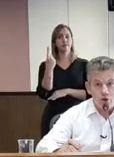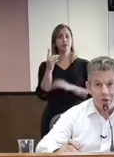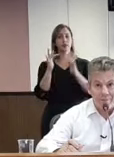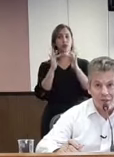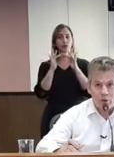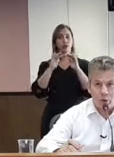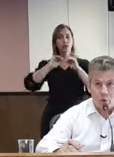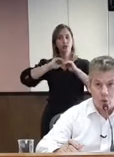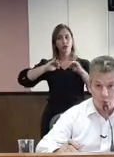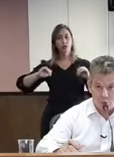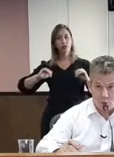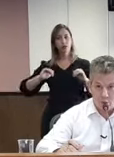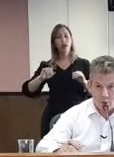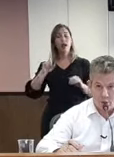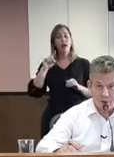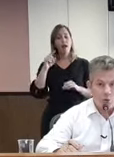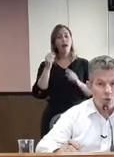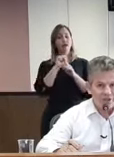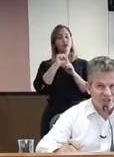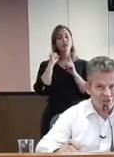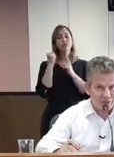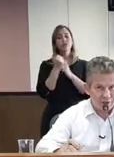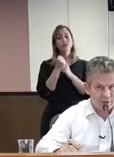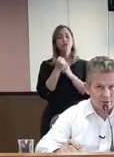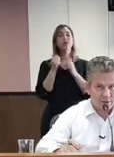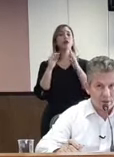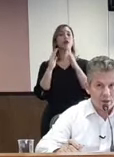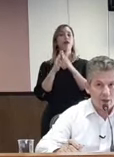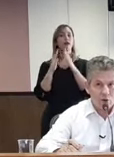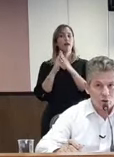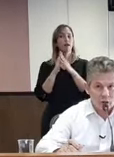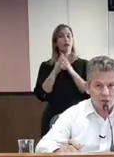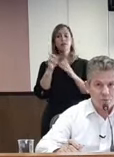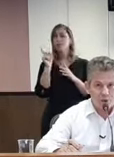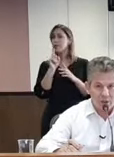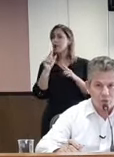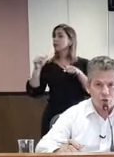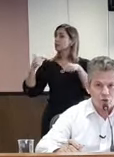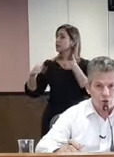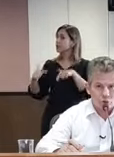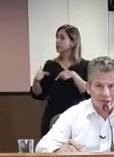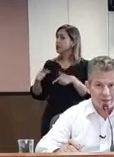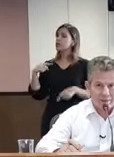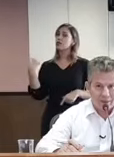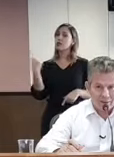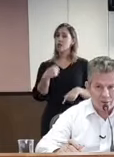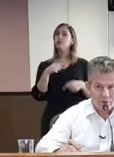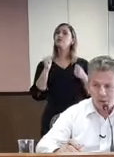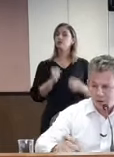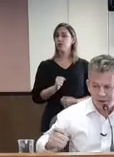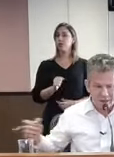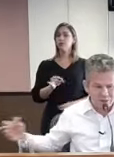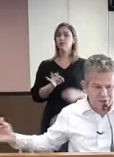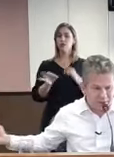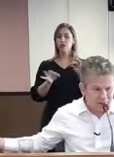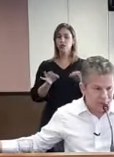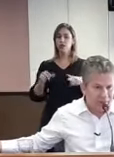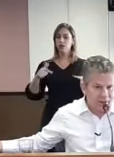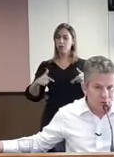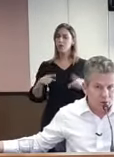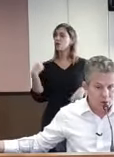o isolamento econômico. São coisas distintas. Nós podemos continuar trabalhando, estamos